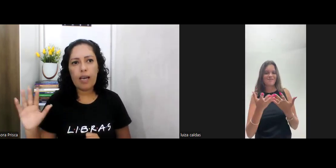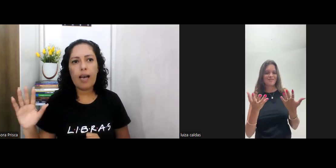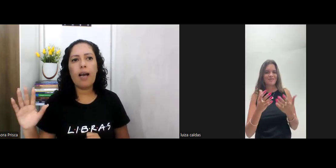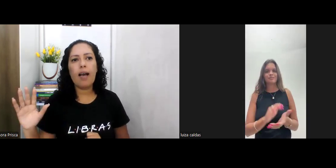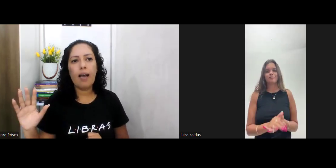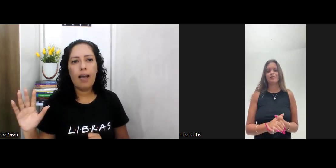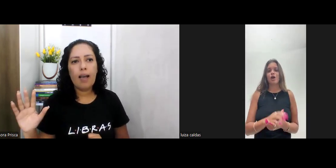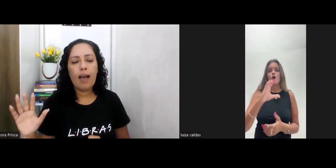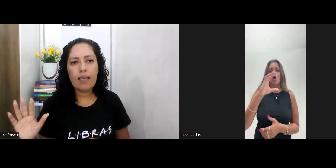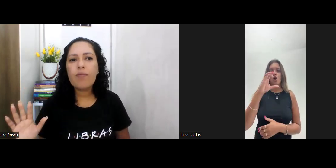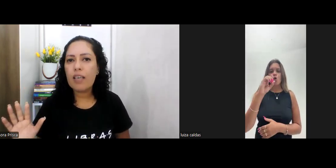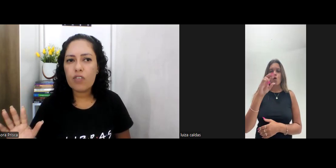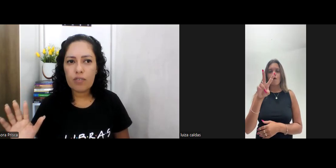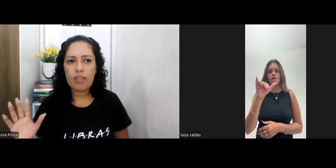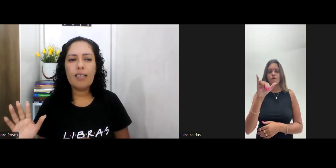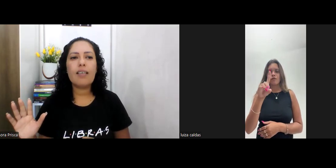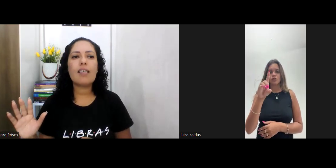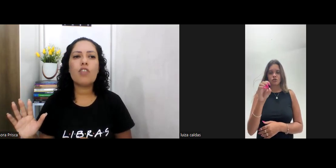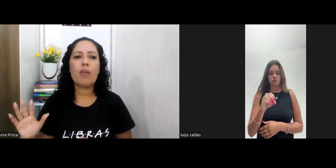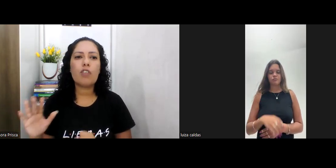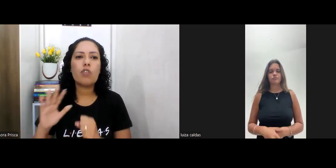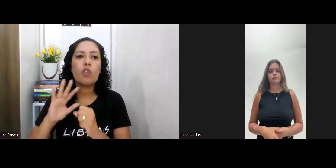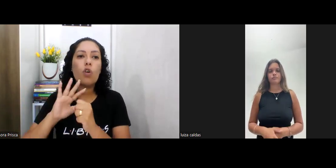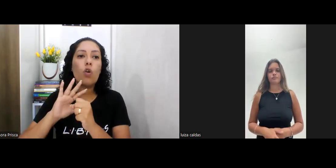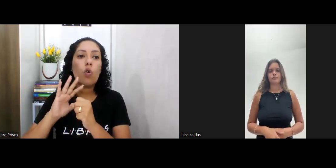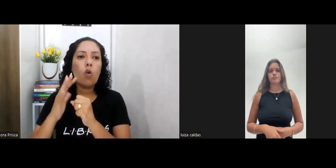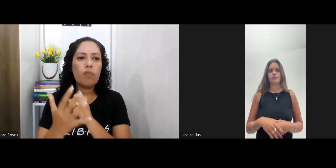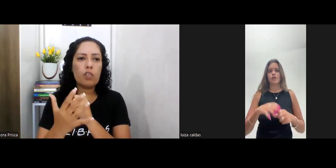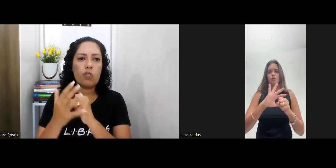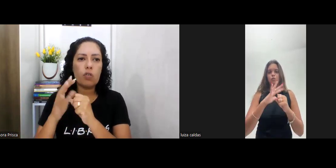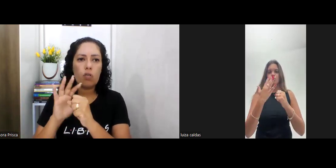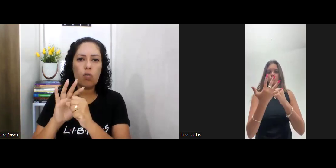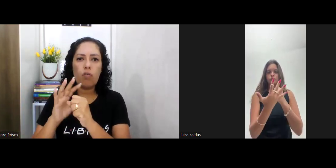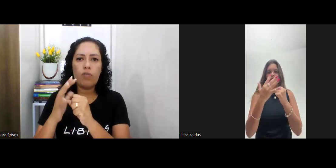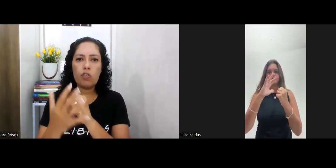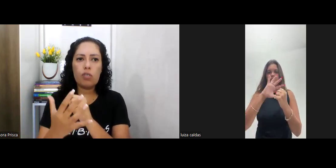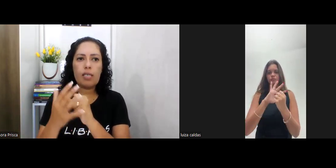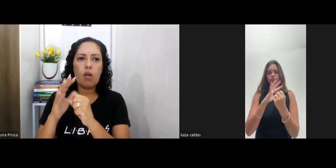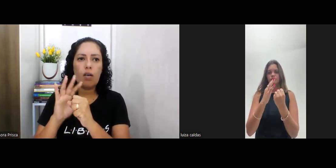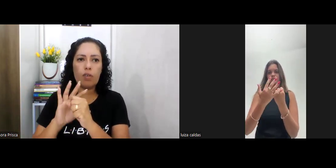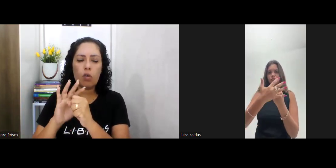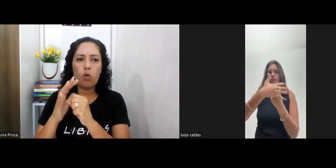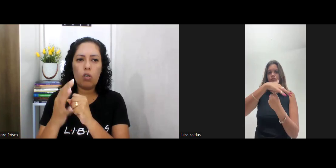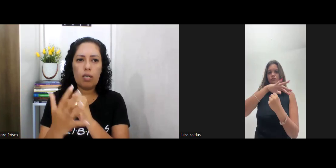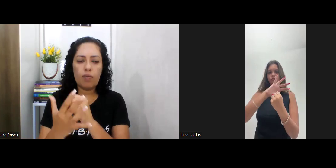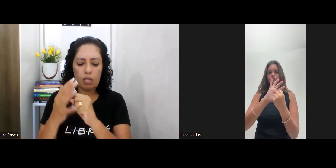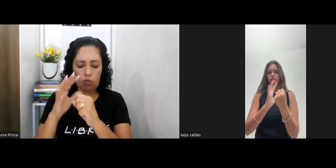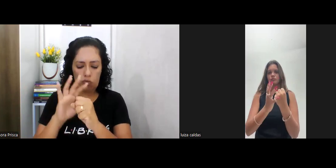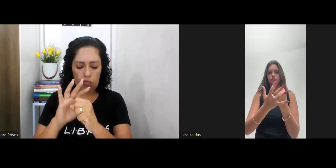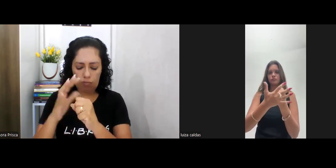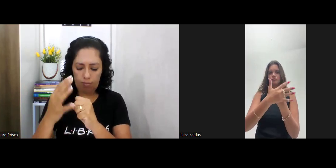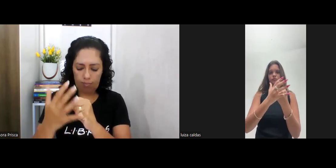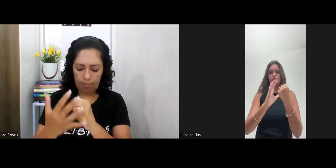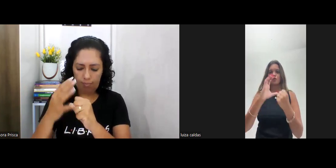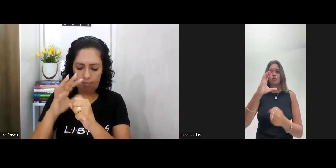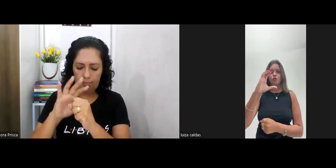Covid, que foi a da vez, né? Recentemente. Covid, Covid-19,